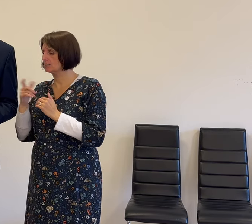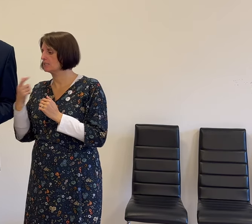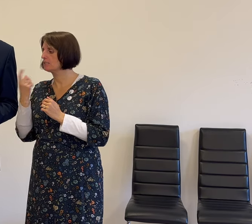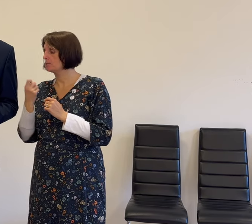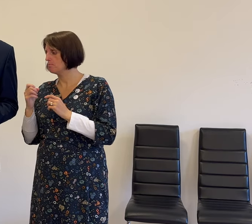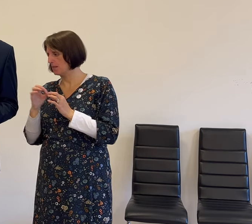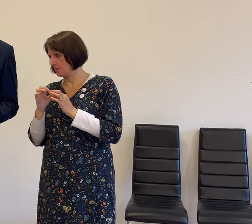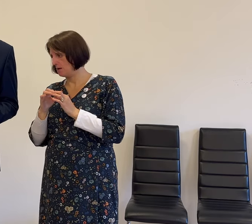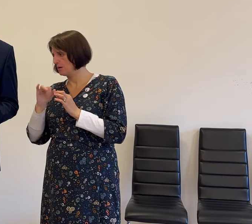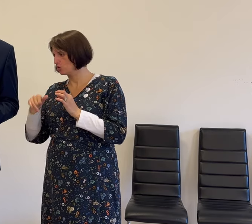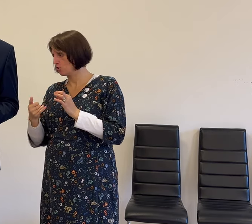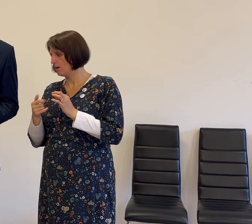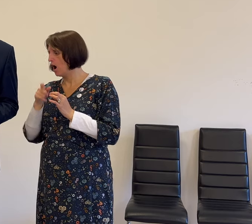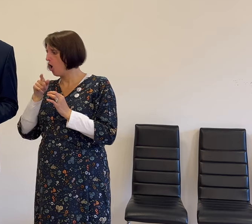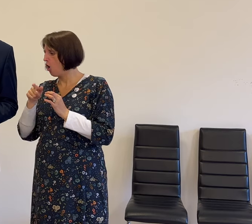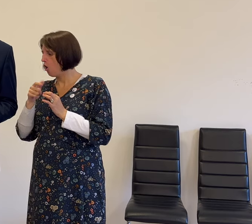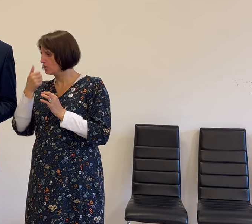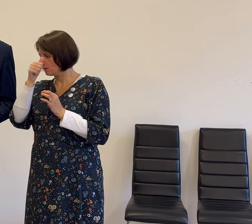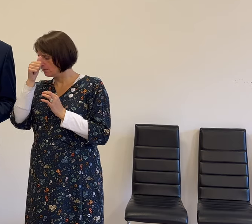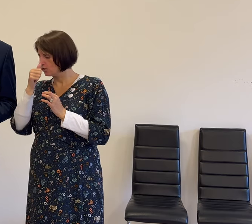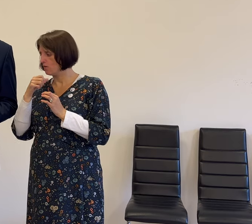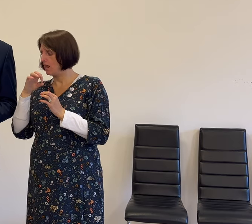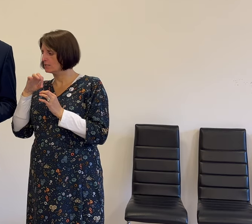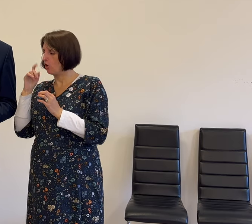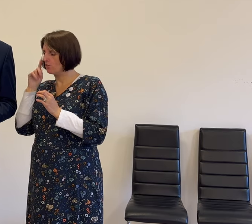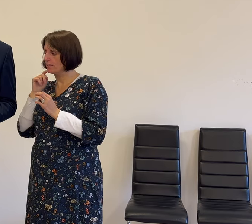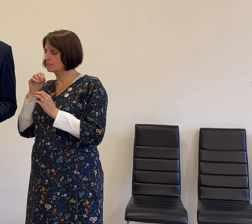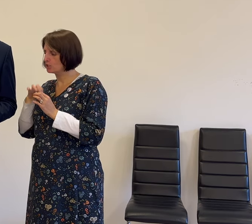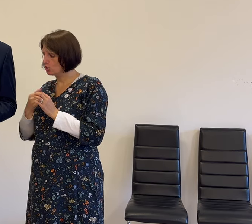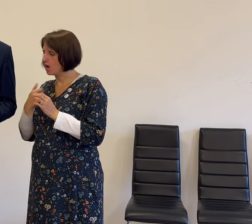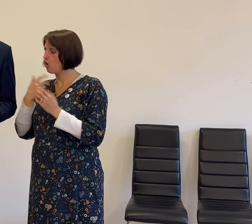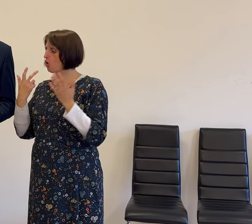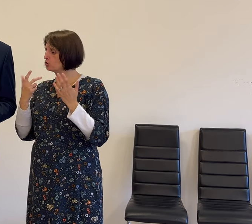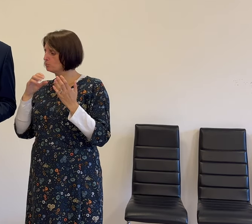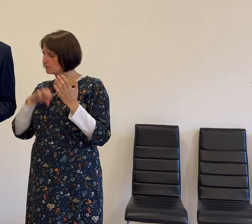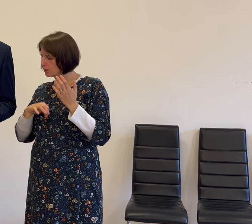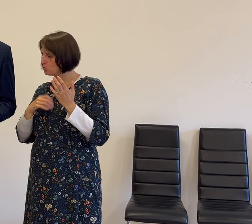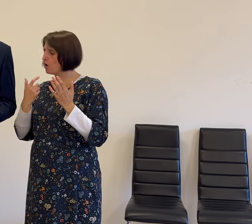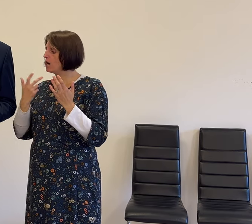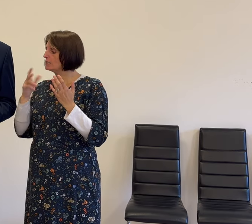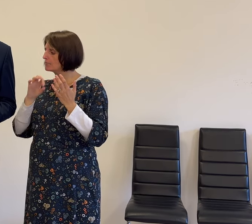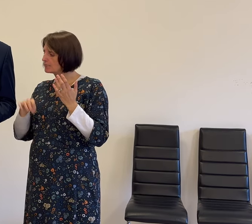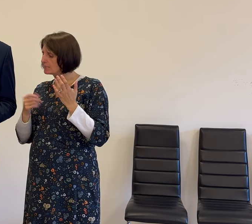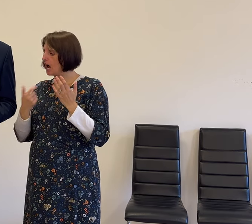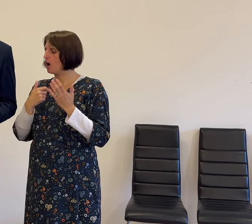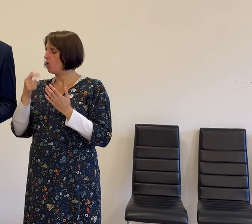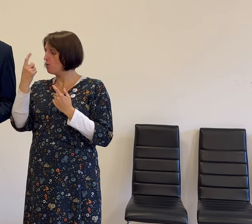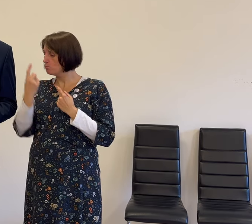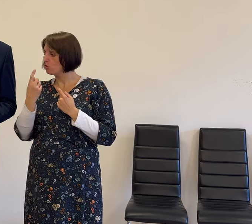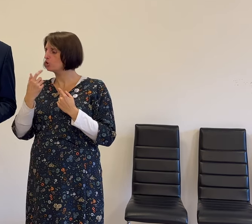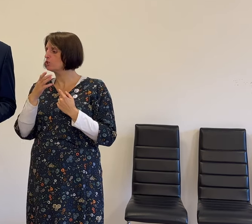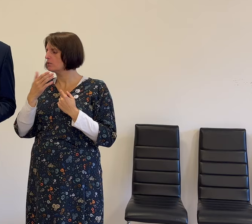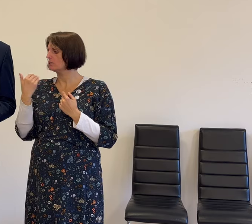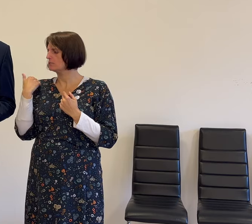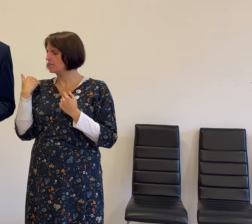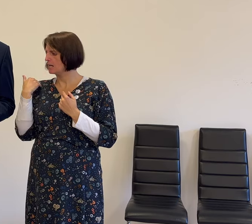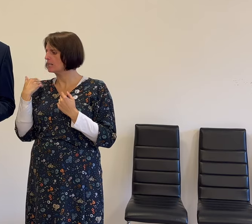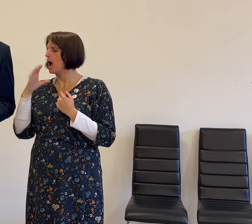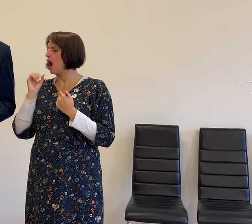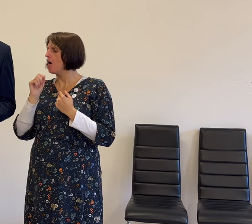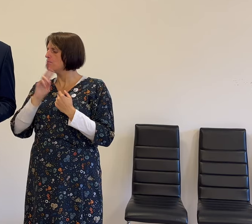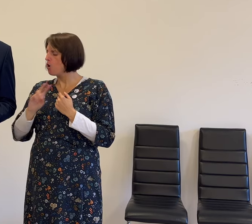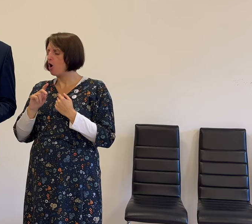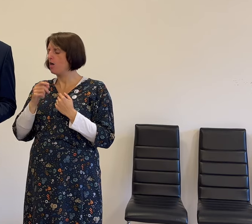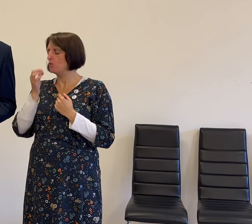Judova, jenž se jmenoval Išaj, a měl 8 synů. Za dnu Saulových byl ten muž příliš starý, aby mohl jít mezi vojáky. Ale šli